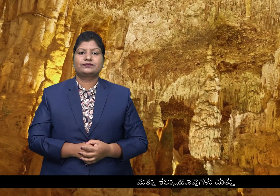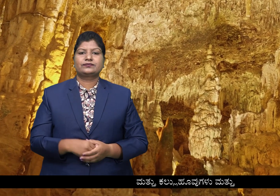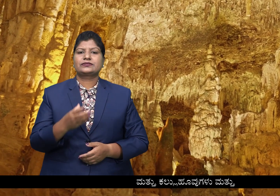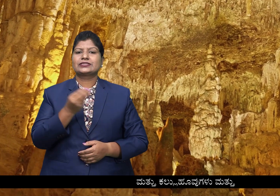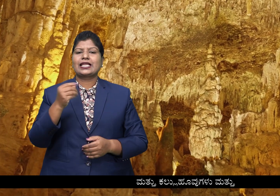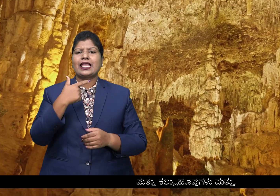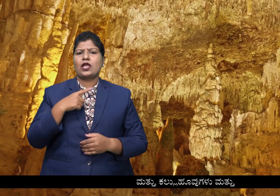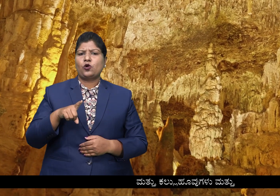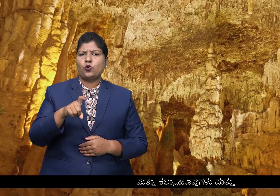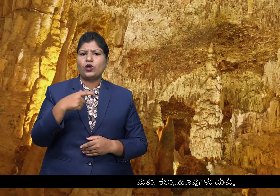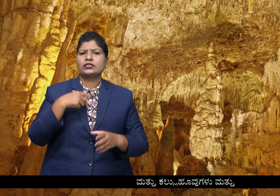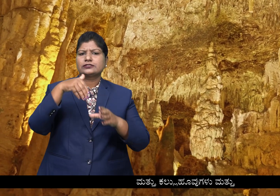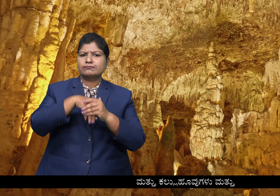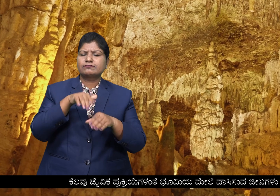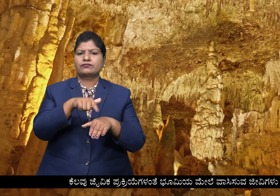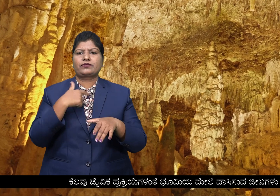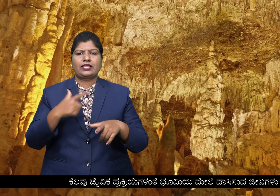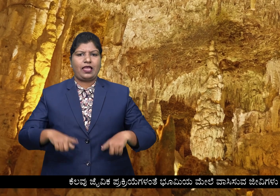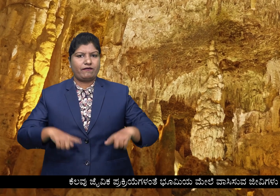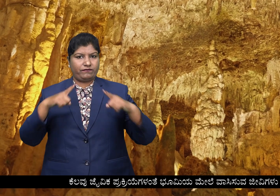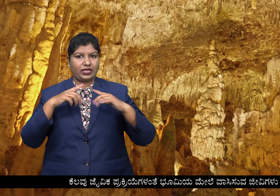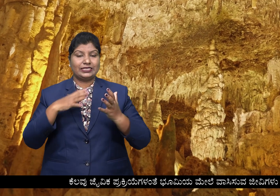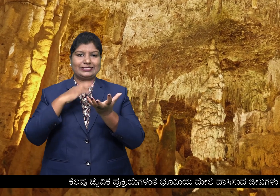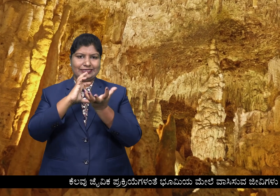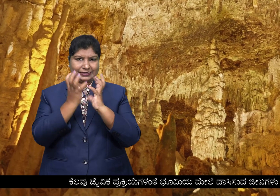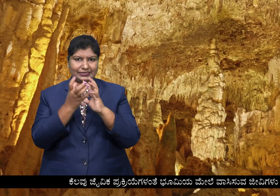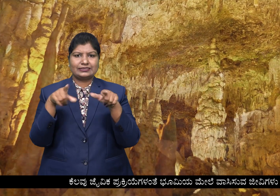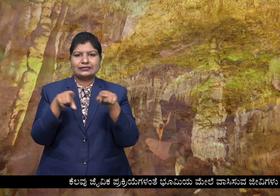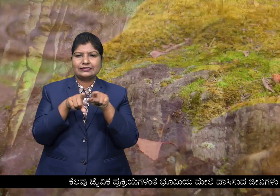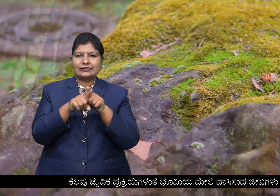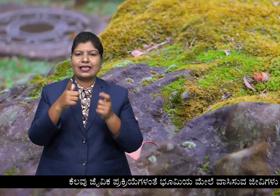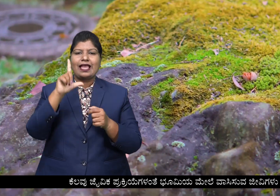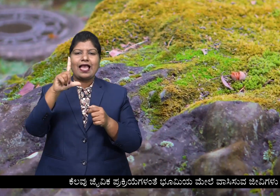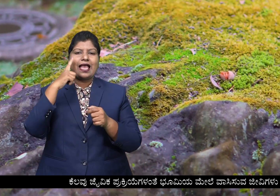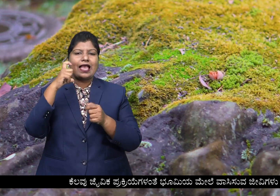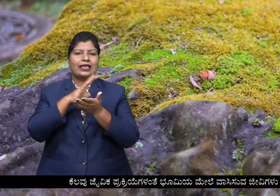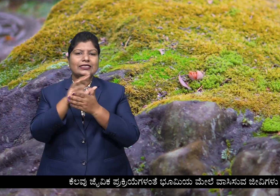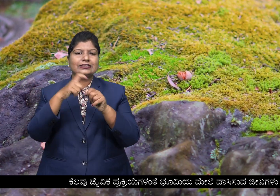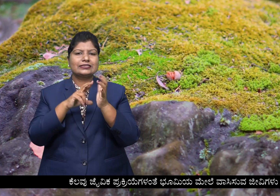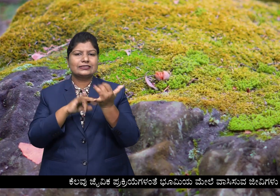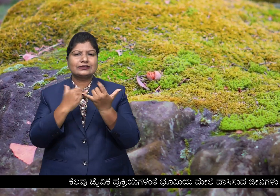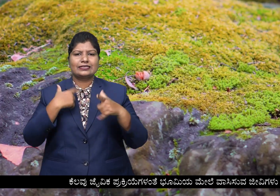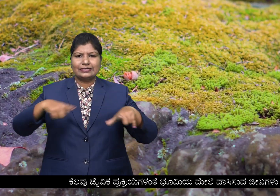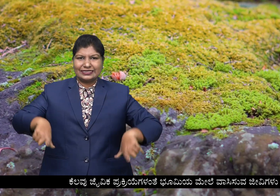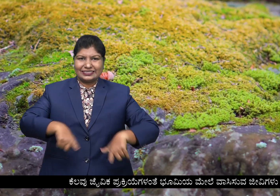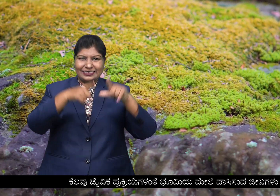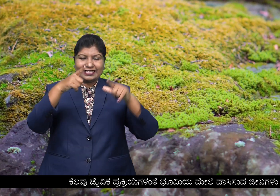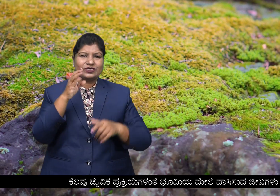ಮತ್ತು ಕಲ್ಲು ಹೂವುಗಳು ಮತ್ತು ಕೆಲವು ಜೈವಿಕ ಪ್ರಕ್ರಿಯೆಗಳಂತೆ ಭೂಮಿಯ ಮೇಲೆ ವಾಸಿಸುವ ಜೀವಿಗಳು ಸೇರಿವೆ.